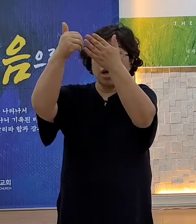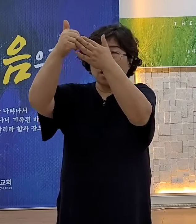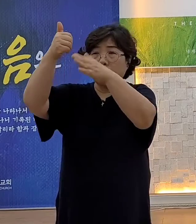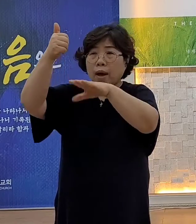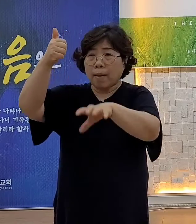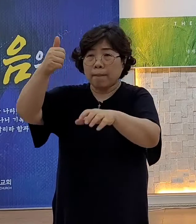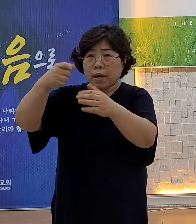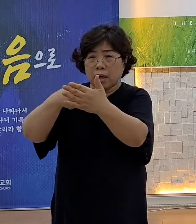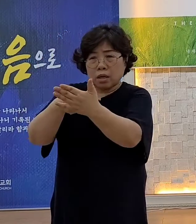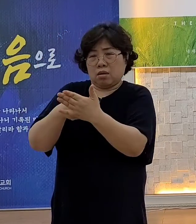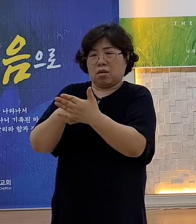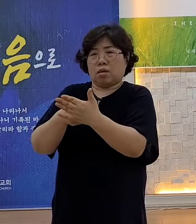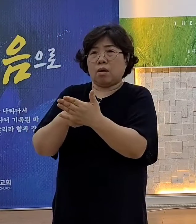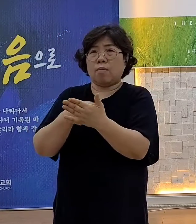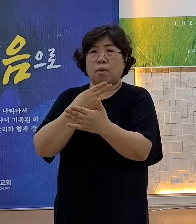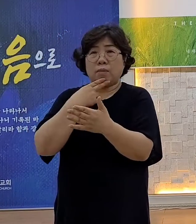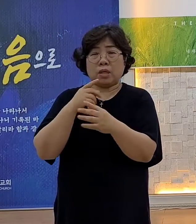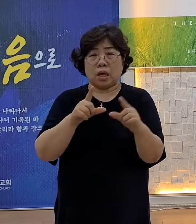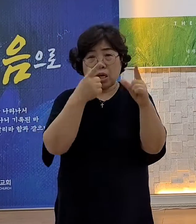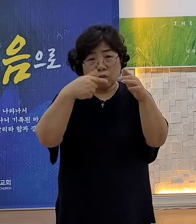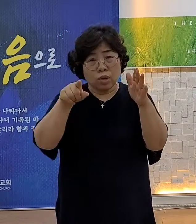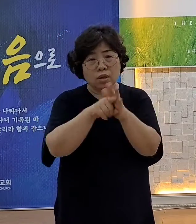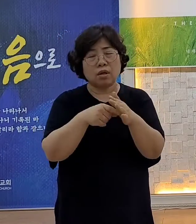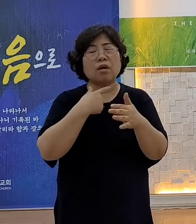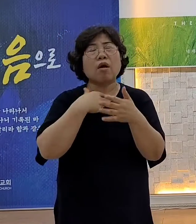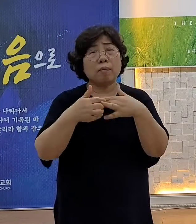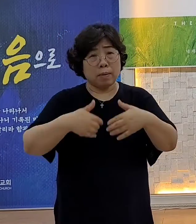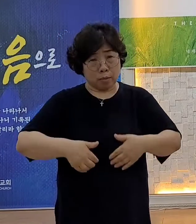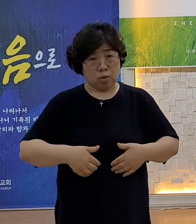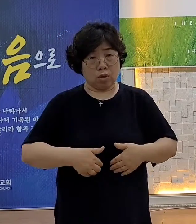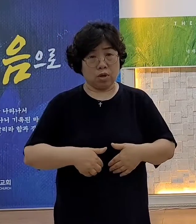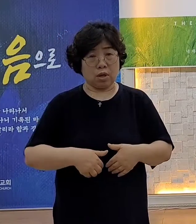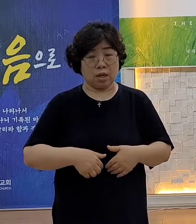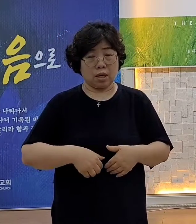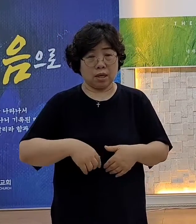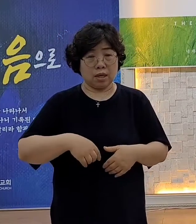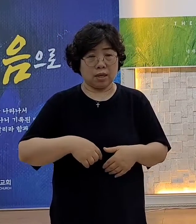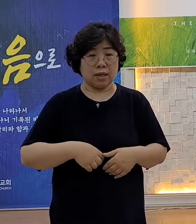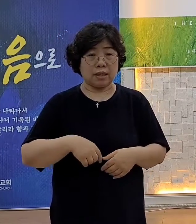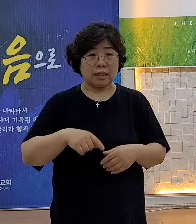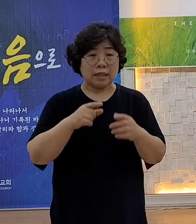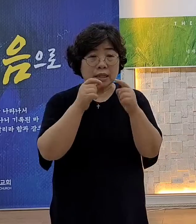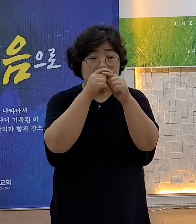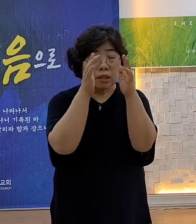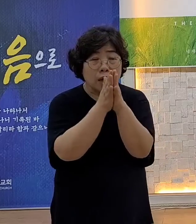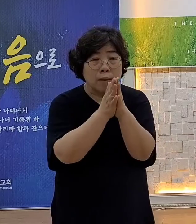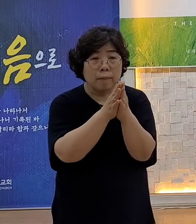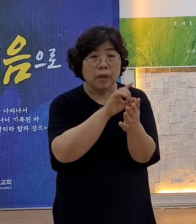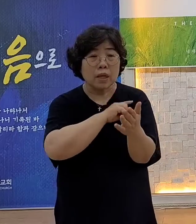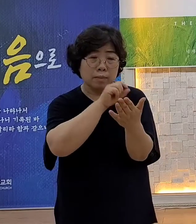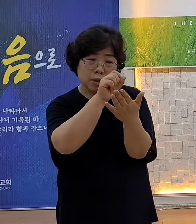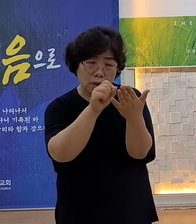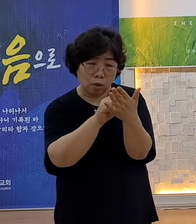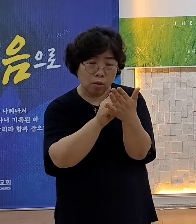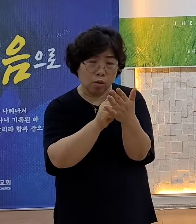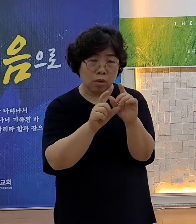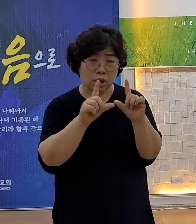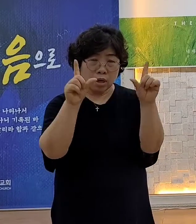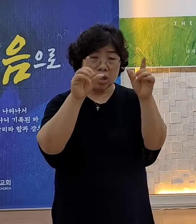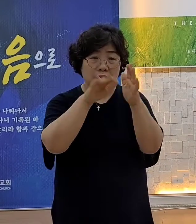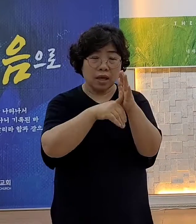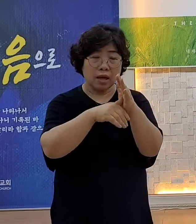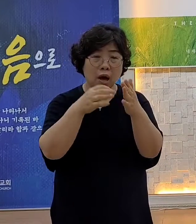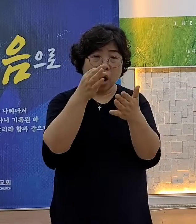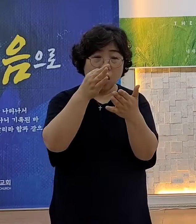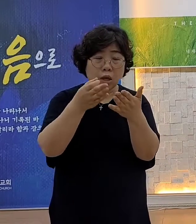않기 위해서는 자기가 경험해요. 그래서 자기 이름으로 쓰고 절기가 되면 우리가 헌금해야 된다. 이것부터 이렇게